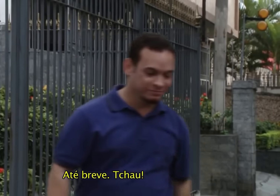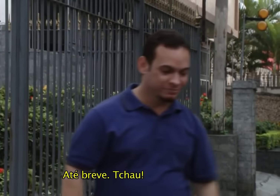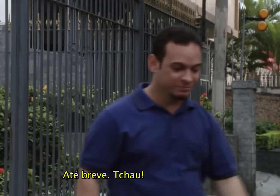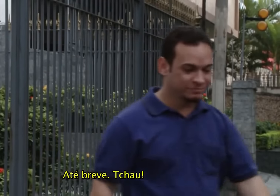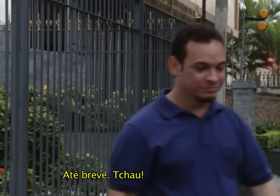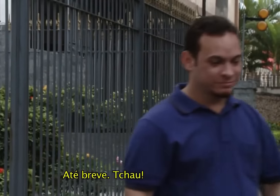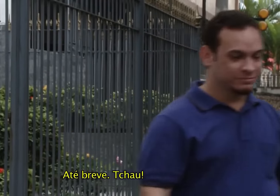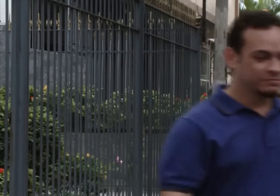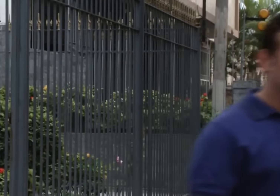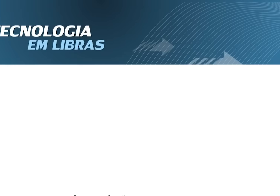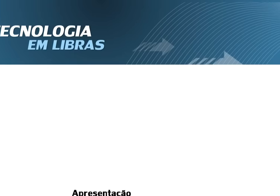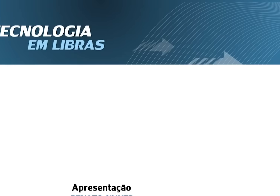Tchau.